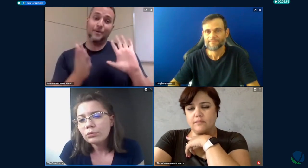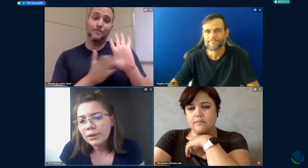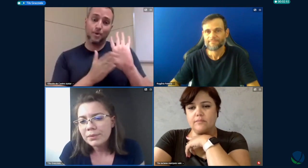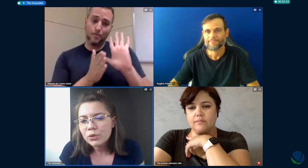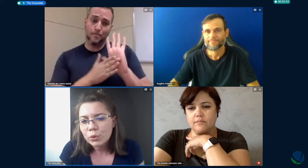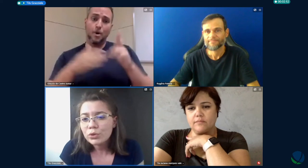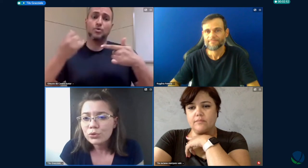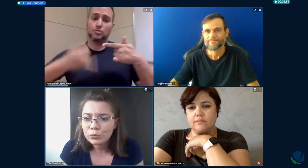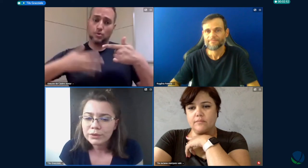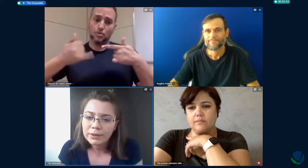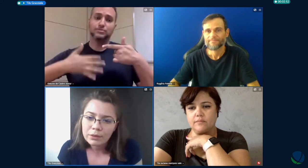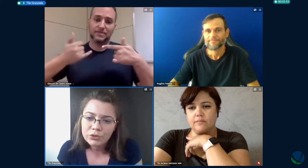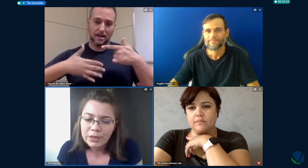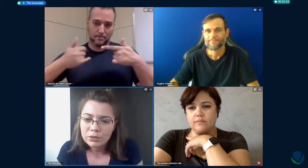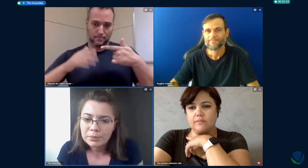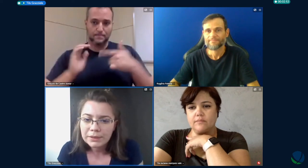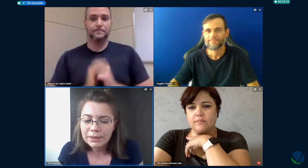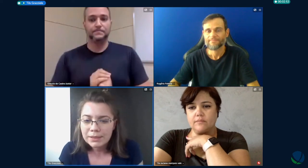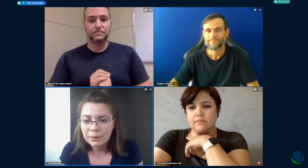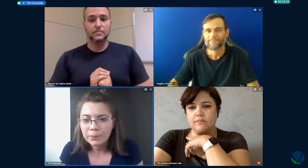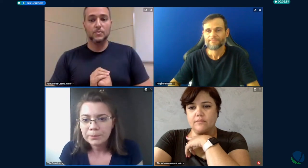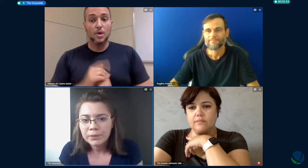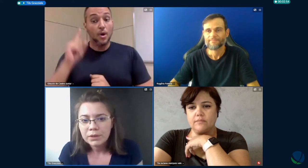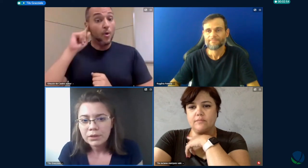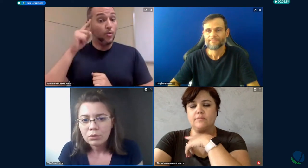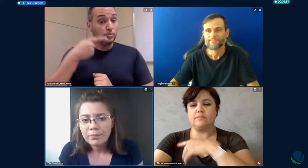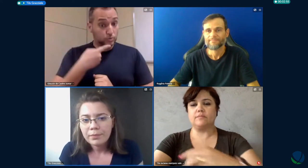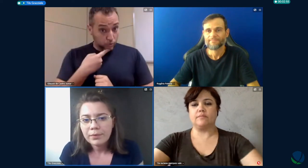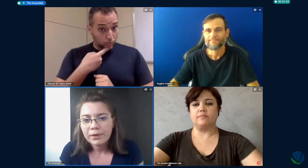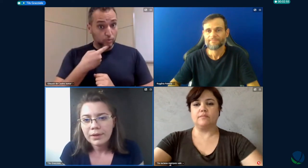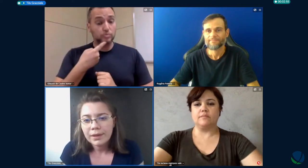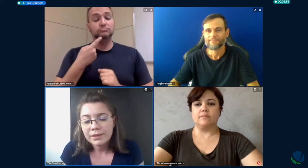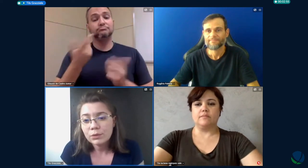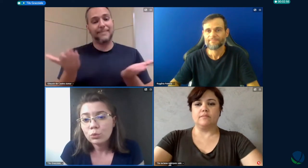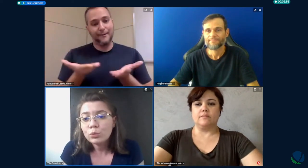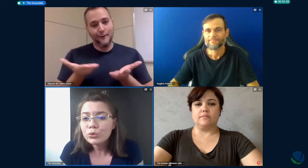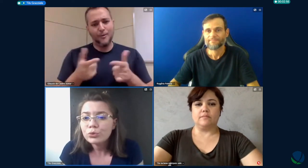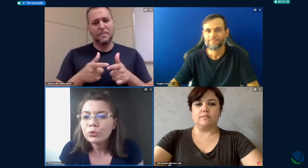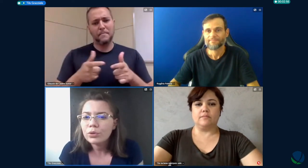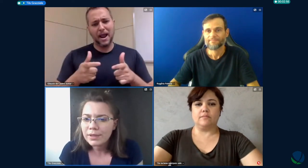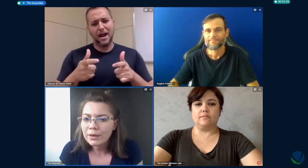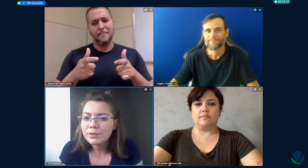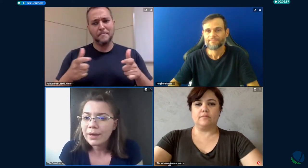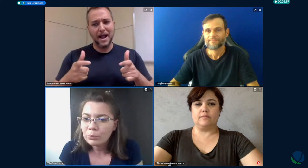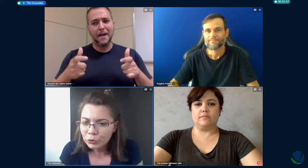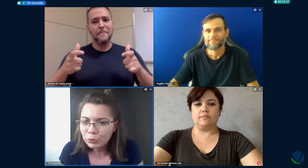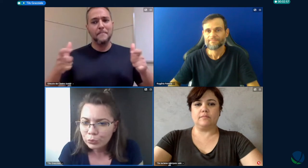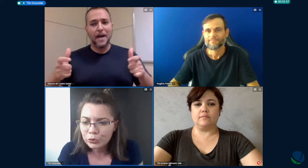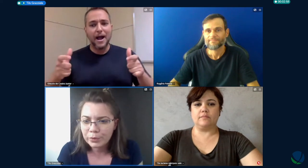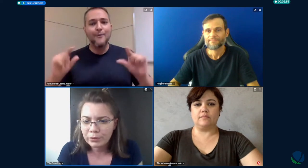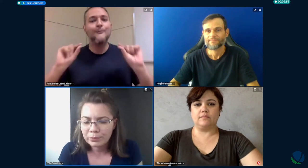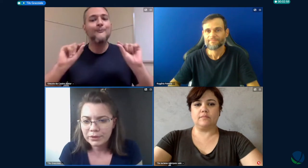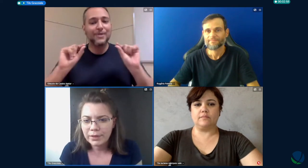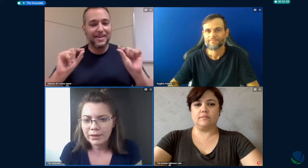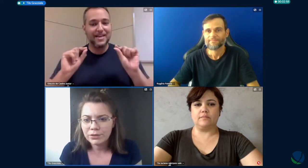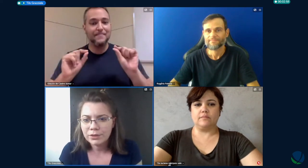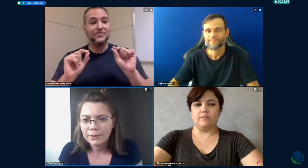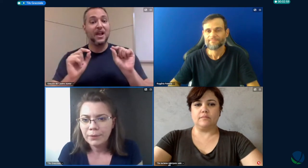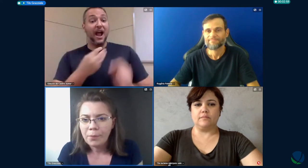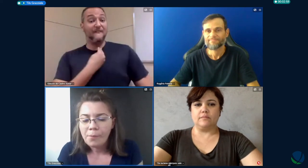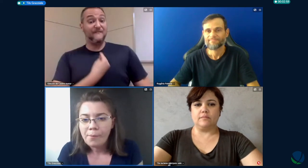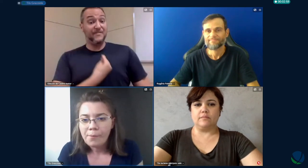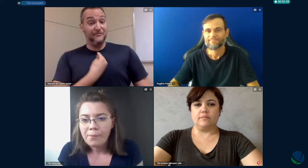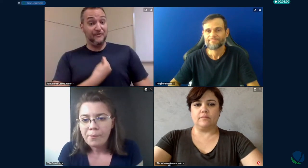Com foco na pessoa surda ao tirar sua habilitação. O uso do glossário será muito útil para a